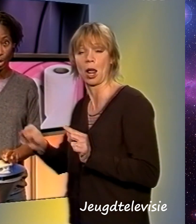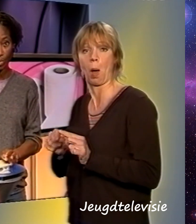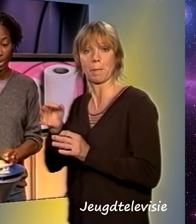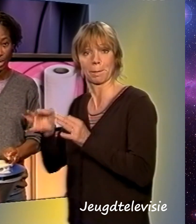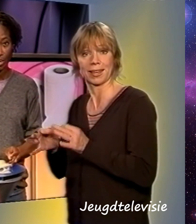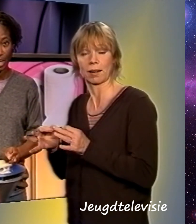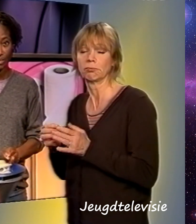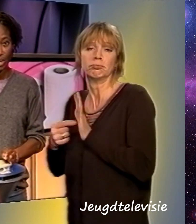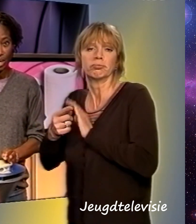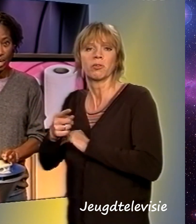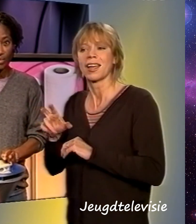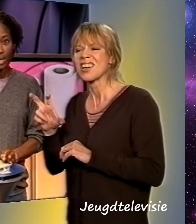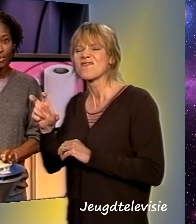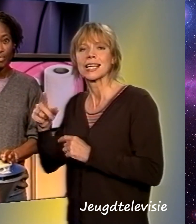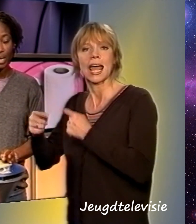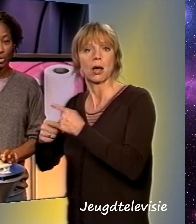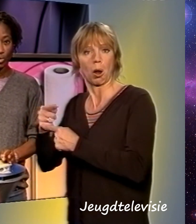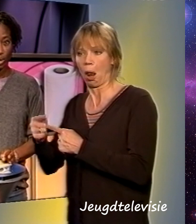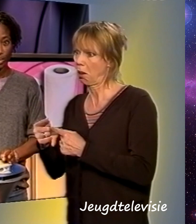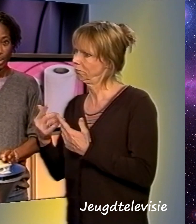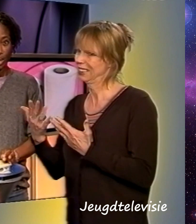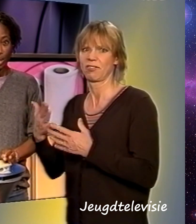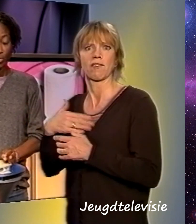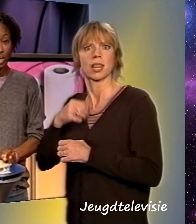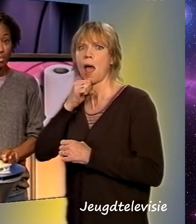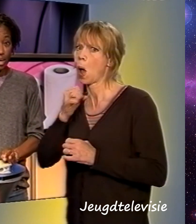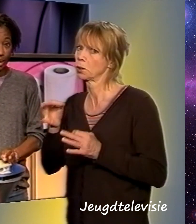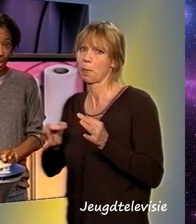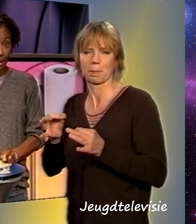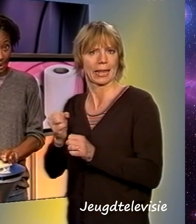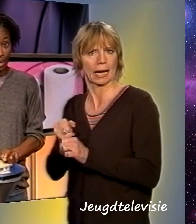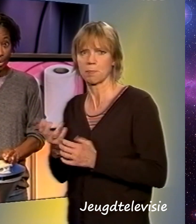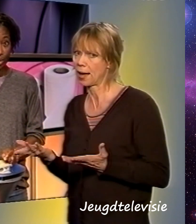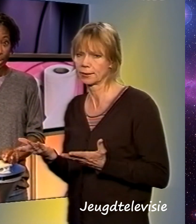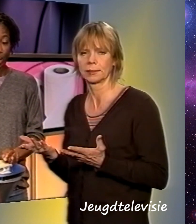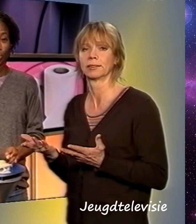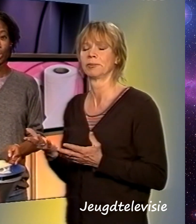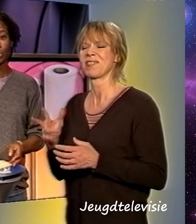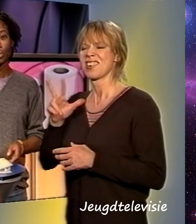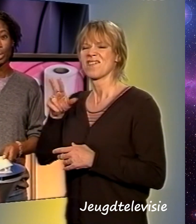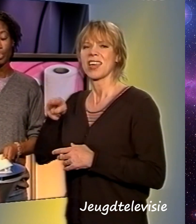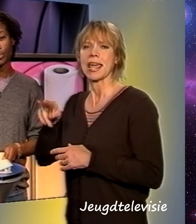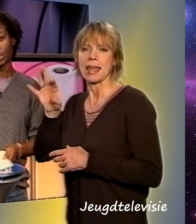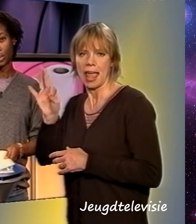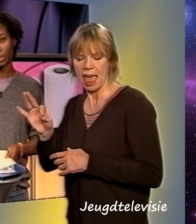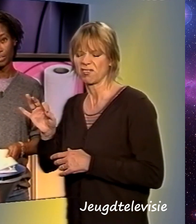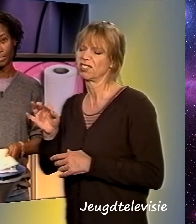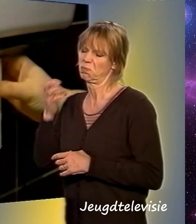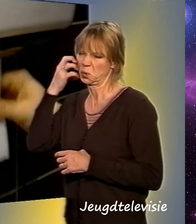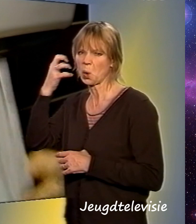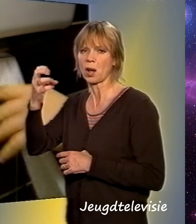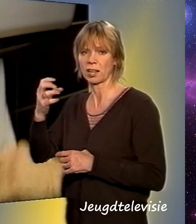kringlooppapier zijn gemaakt het wnf maakt zich zorgen als we niet meer gaan hergebruiken gaat onze natuur kapot zeggen